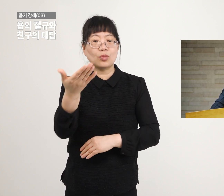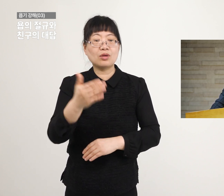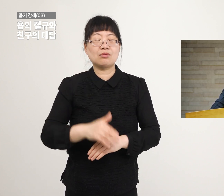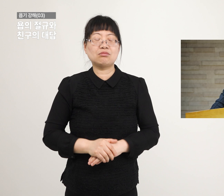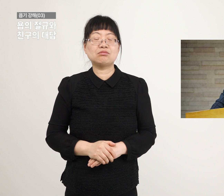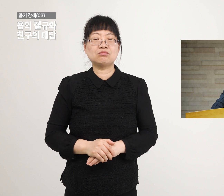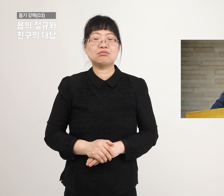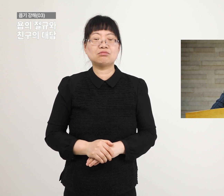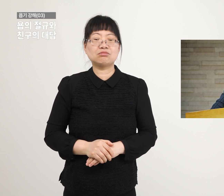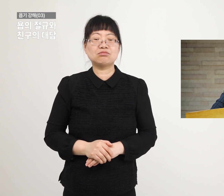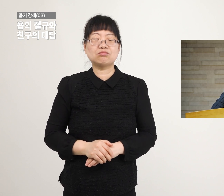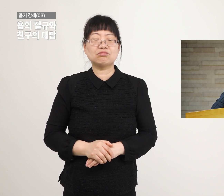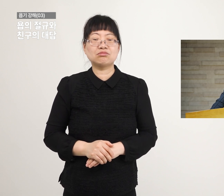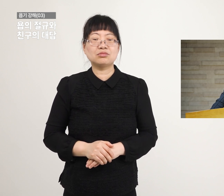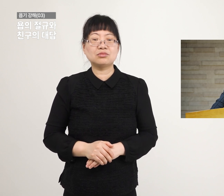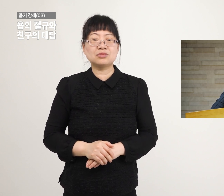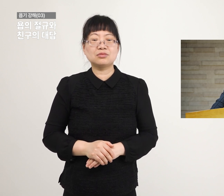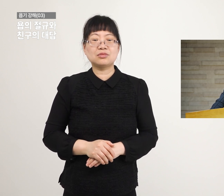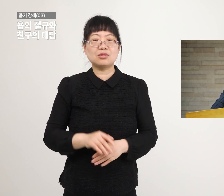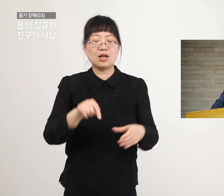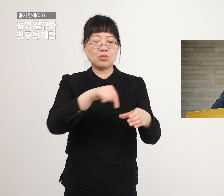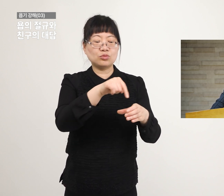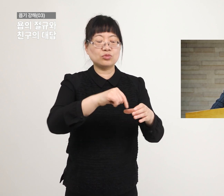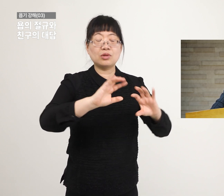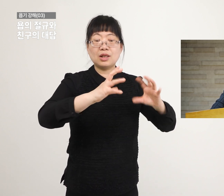실화입니다. 실화. 브라질에서